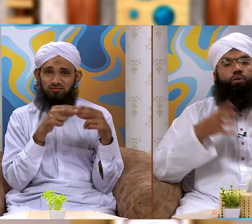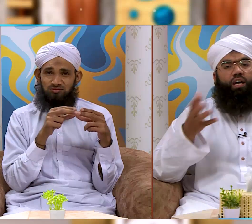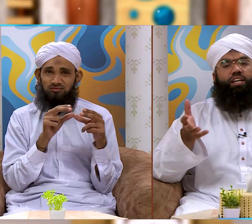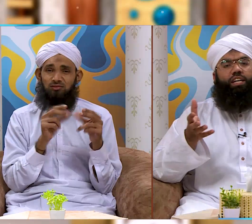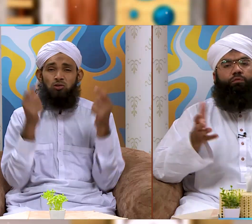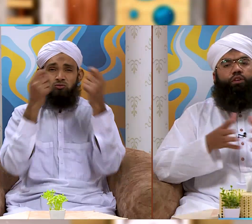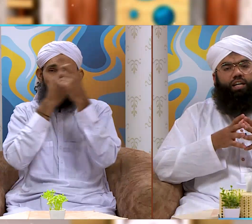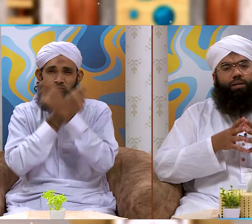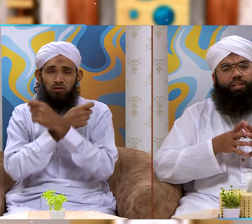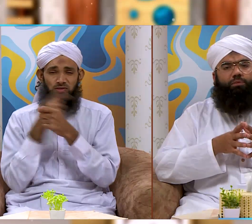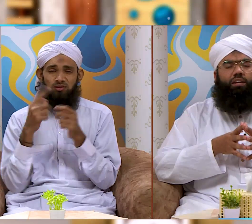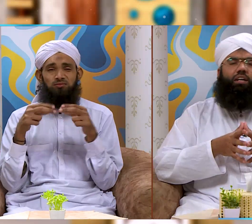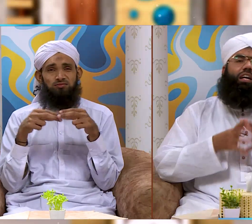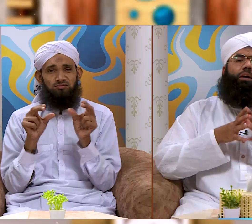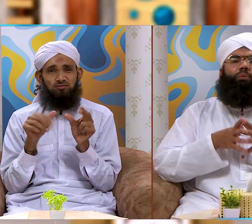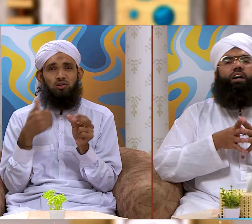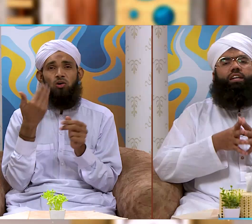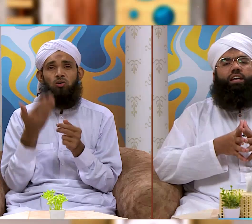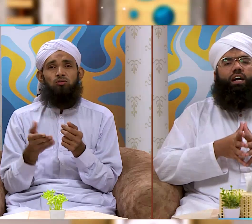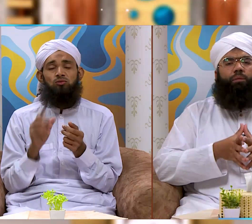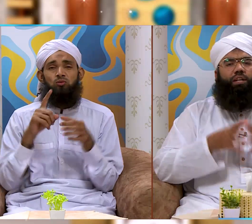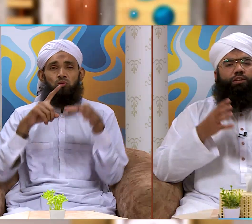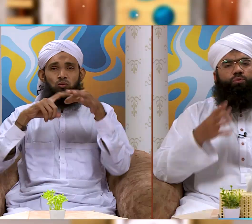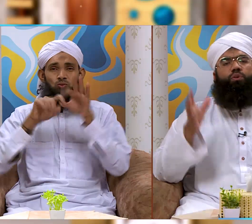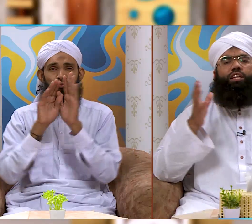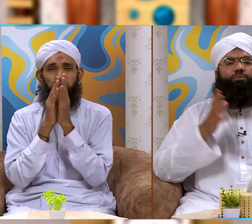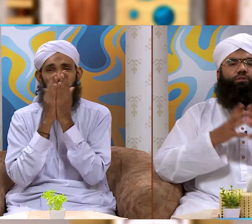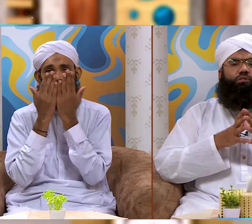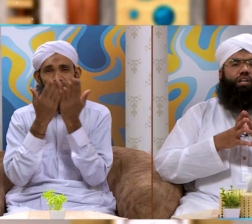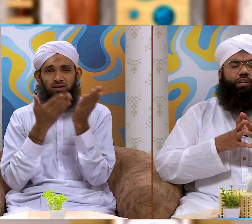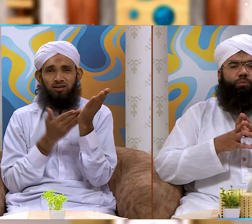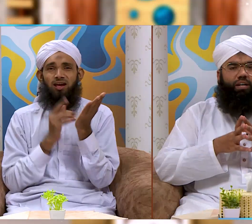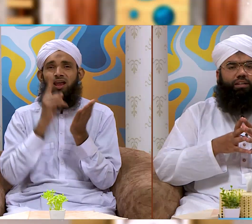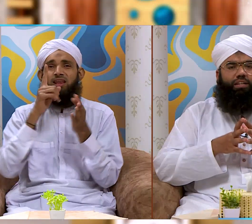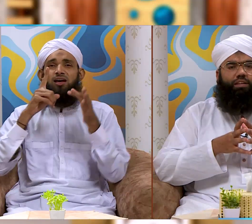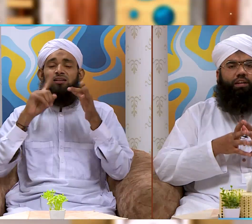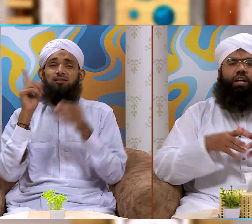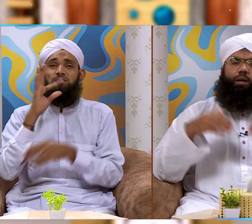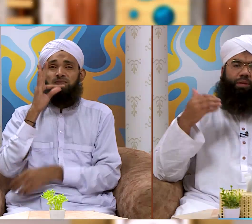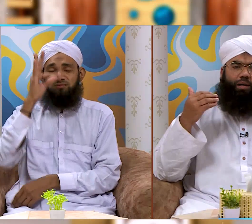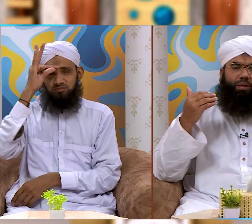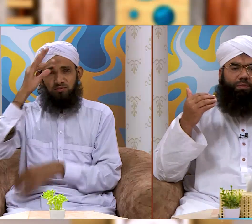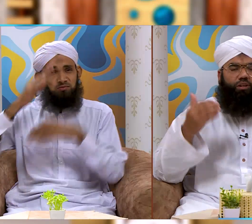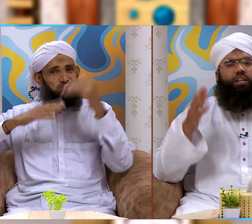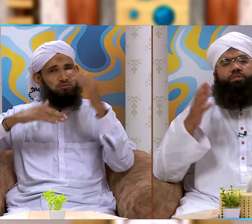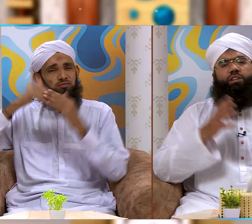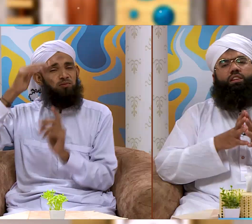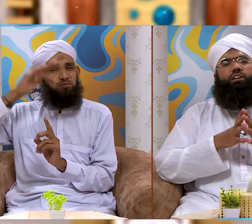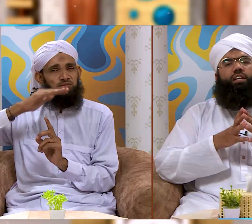قرآن کریم فرقان حمید میں اللہ پاک نے اپنے رسولوں کی عظمت اور شان کو بیان کرتے ہوئے، اپنے حبیب مکرم صلی اللہ علیہ